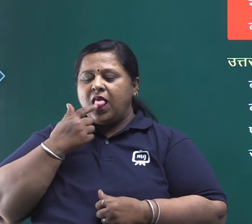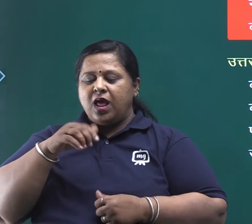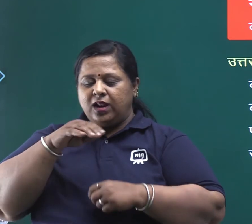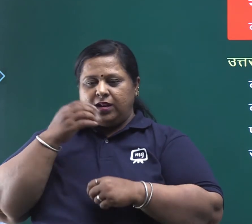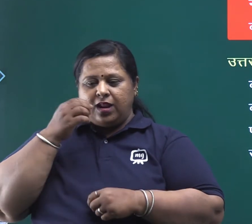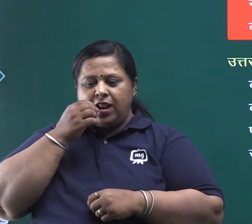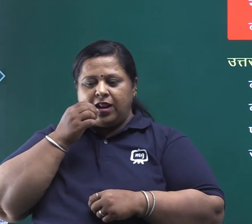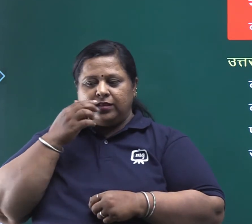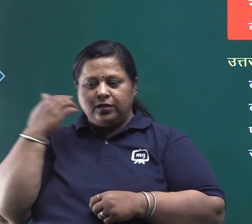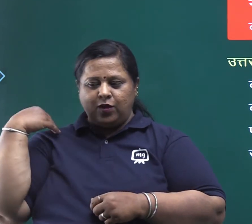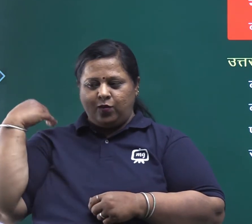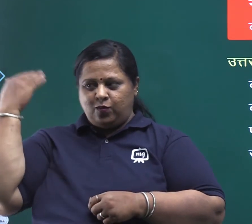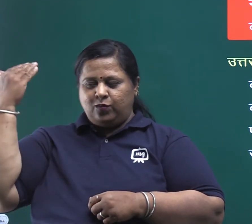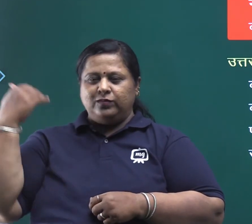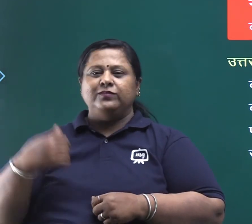ताऊ